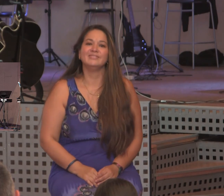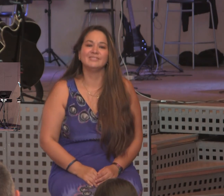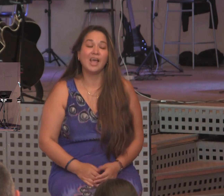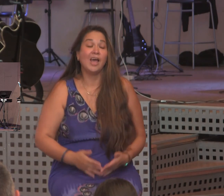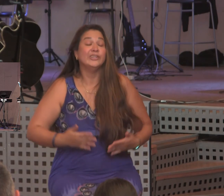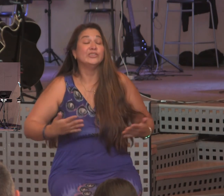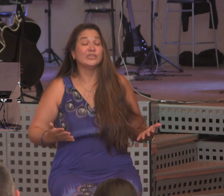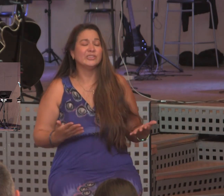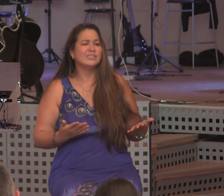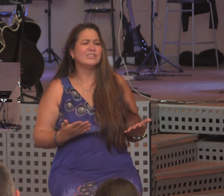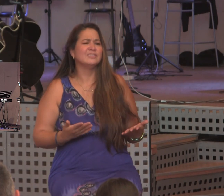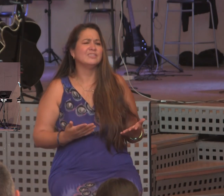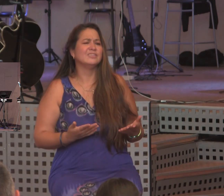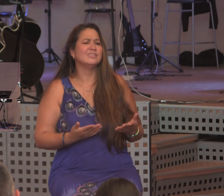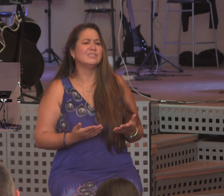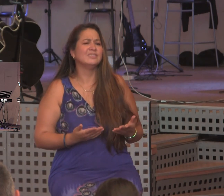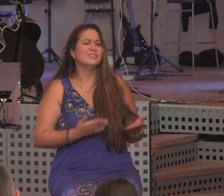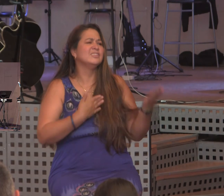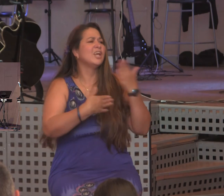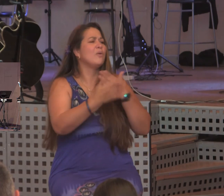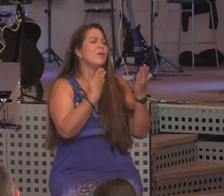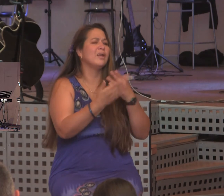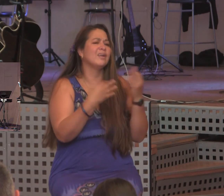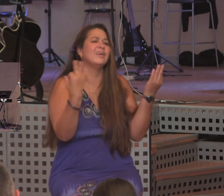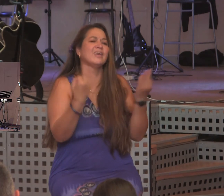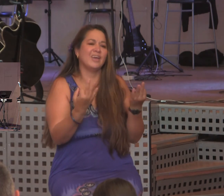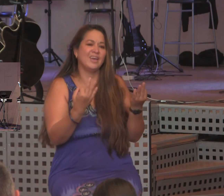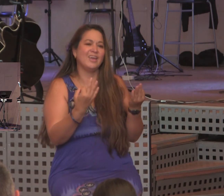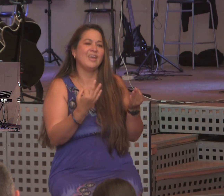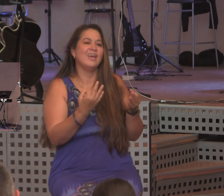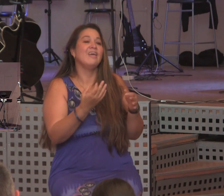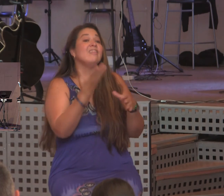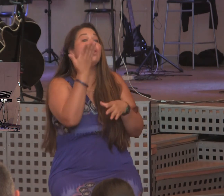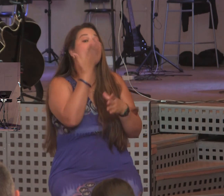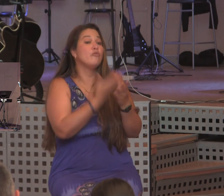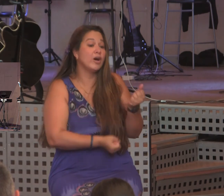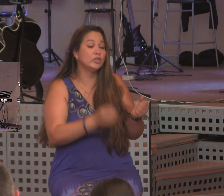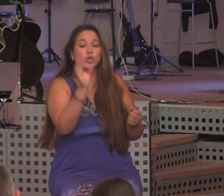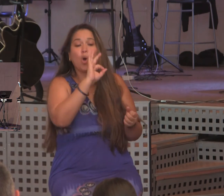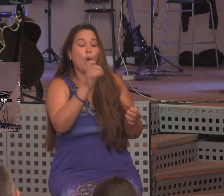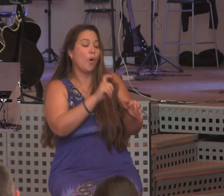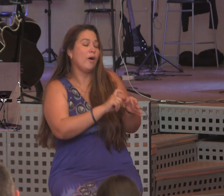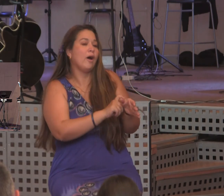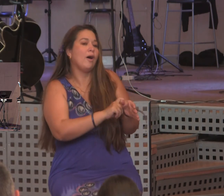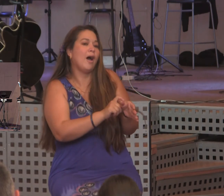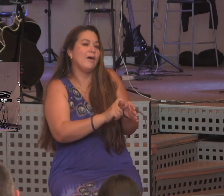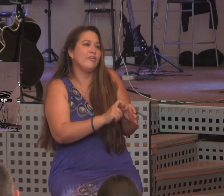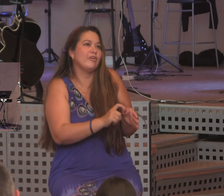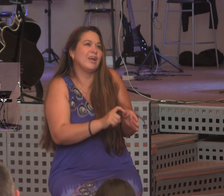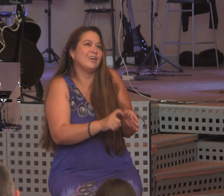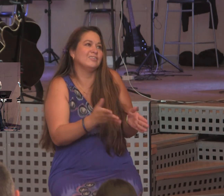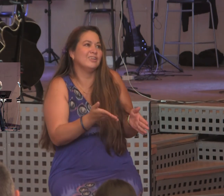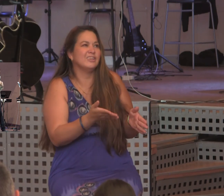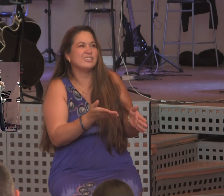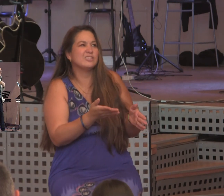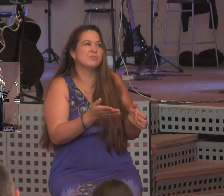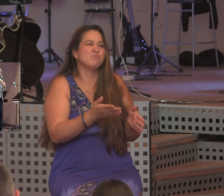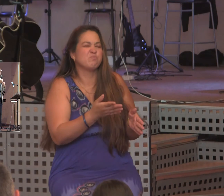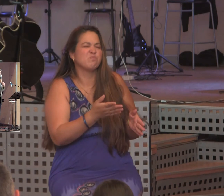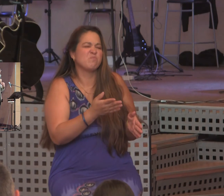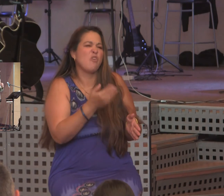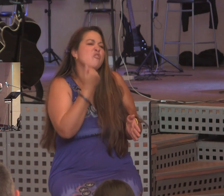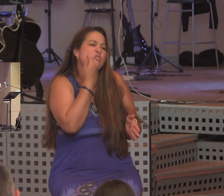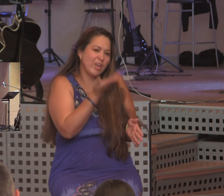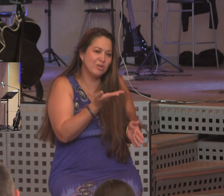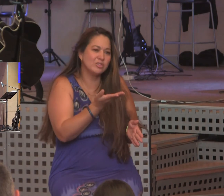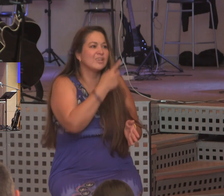¿De qué les habla? De eso. ¿De qué les habla? No solo de mis ángulos muertos, habla de